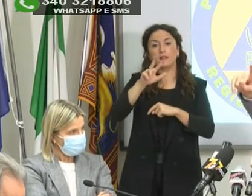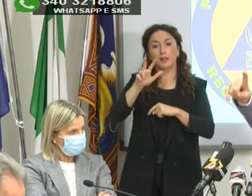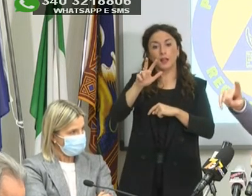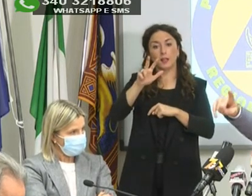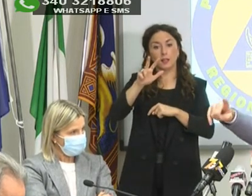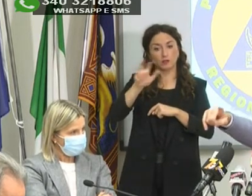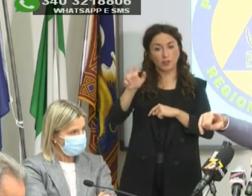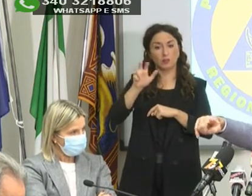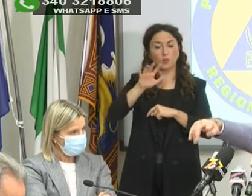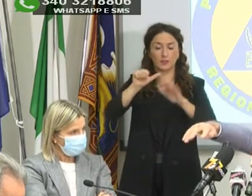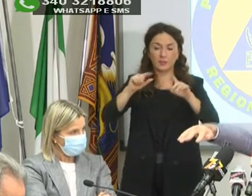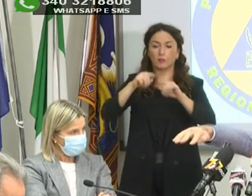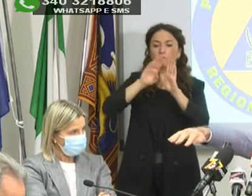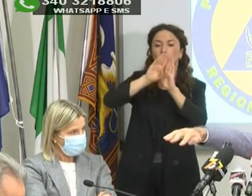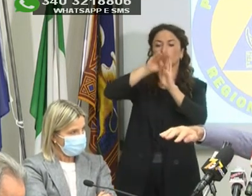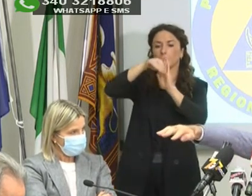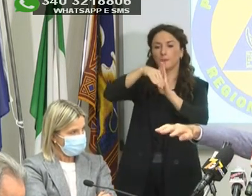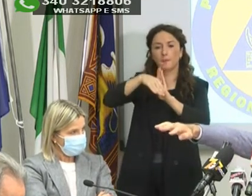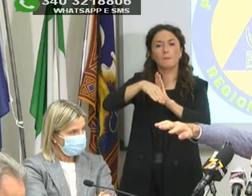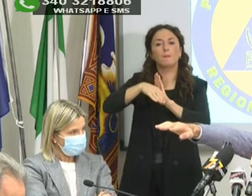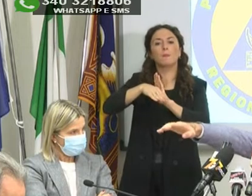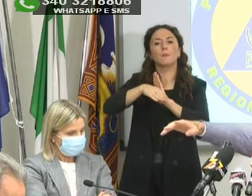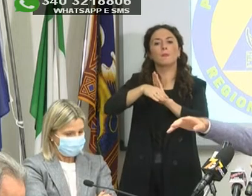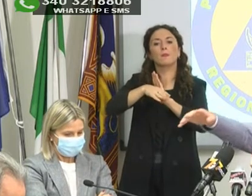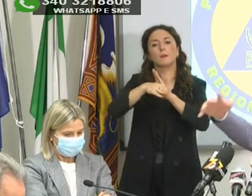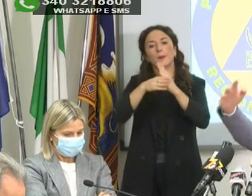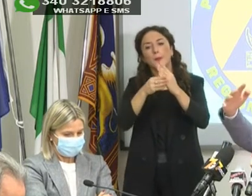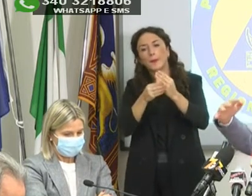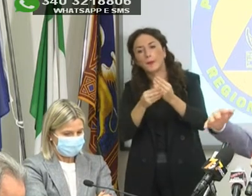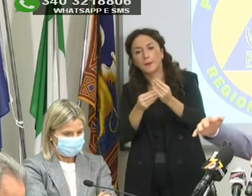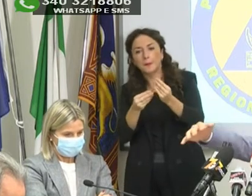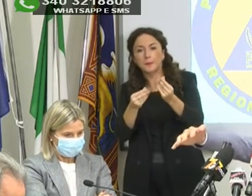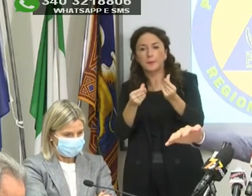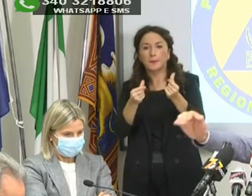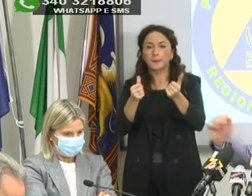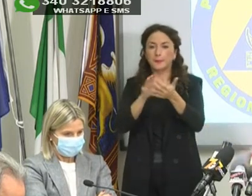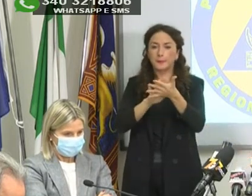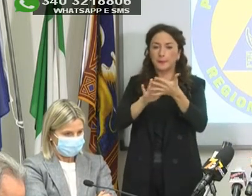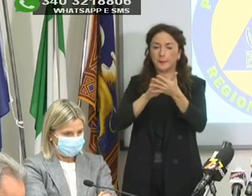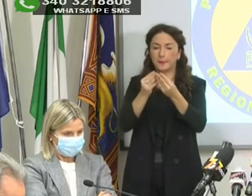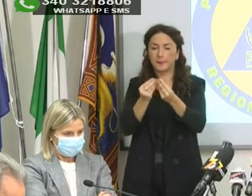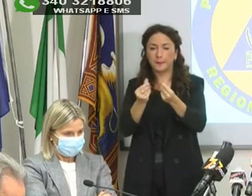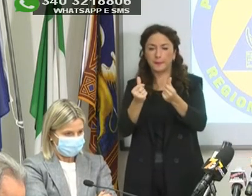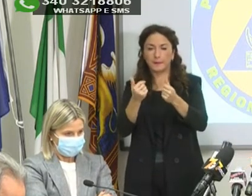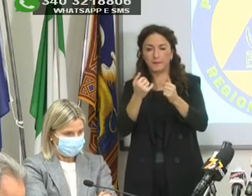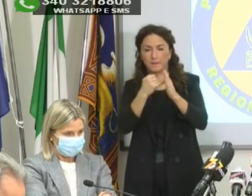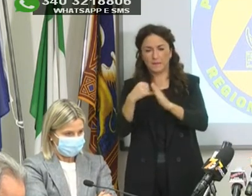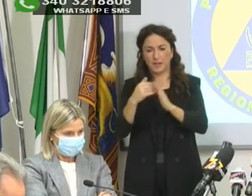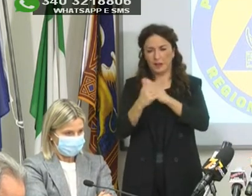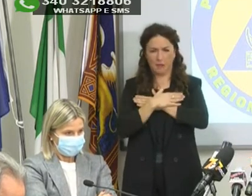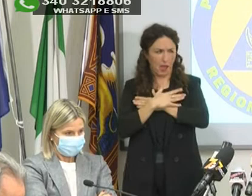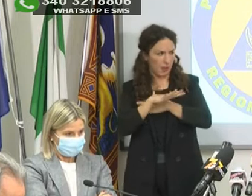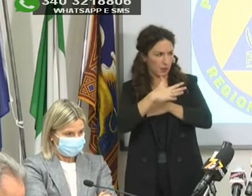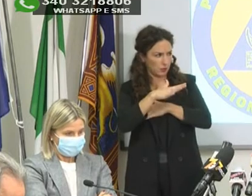356, poi abbiamo iniziato la discesa che abbiamo fatto sfumare, che è sfumata proprio del tutto, verso la fine maggio c'era,